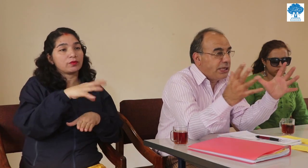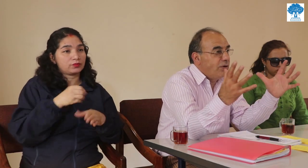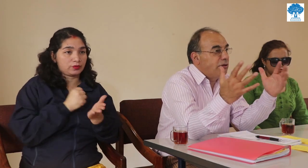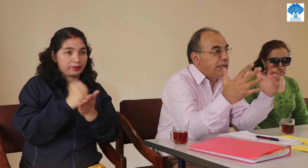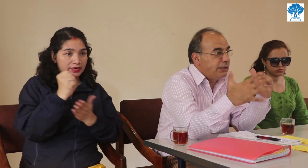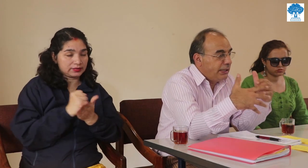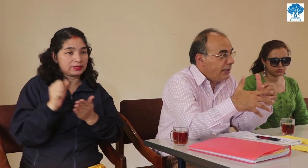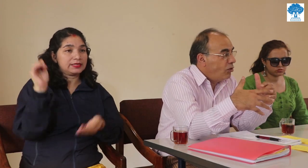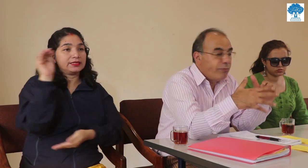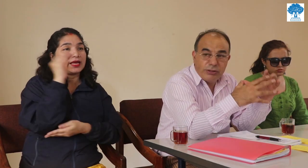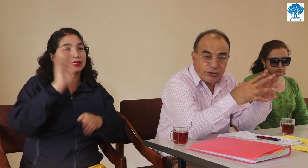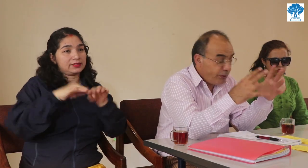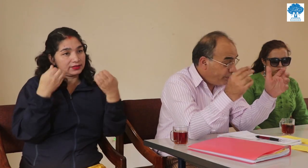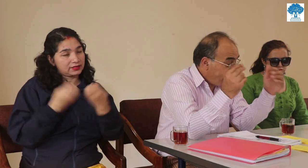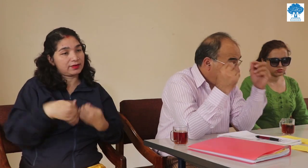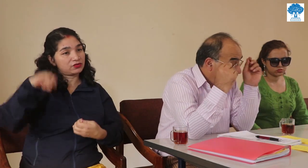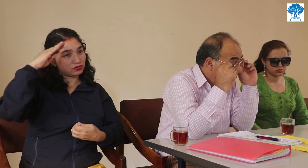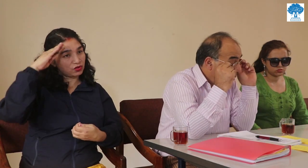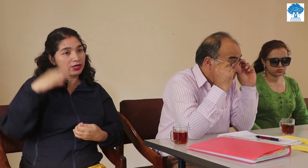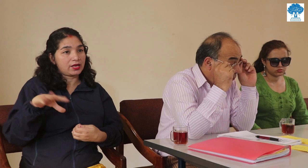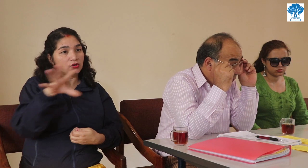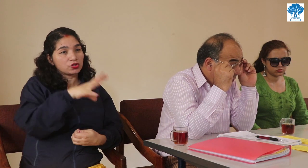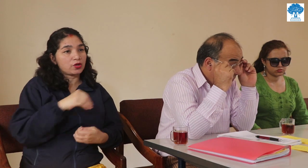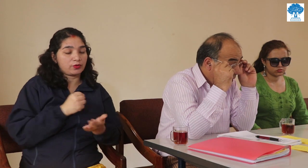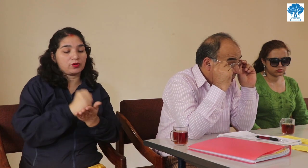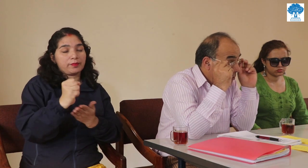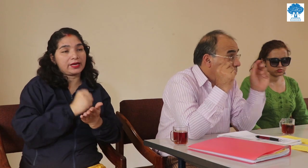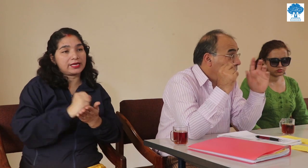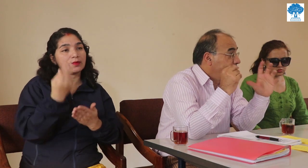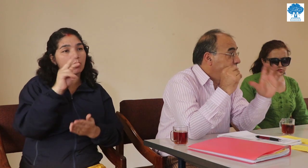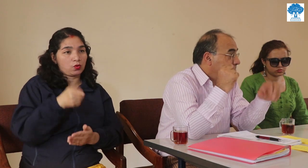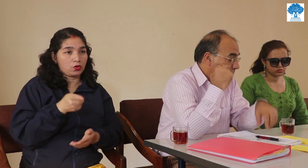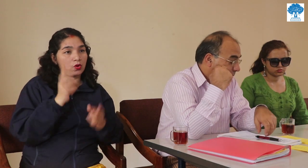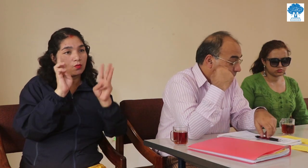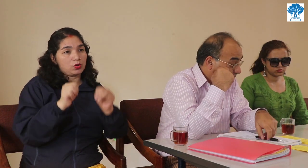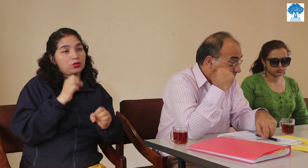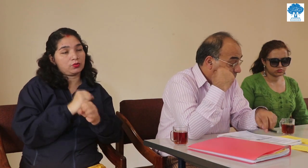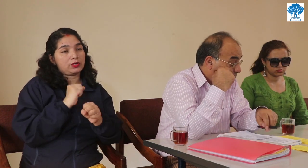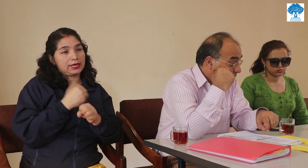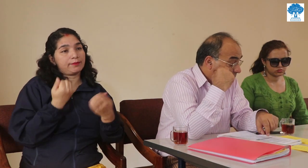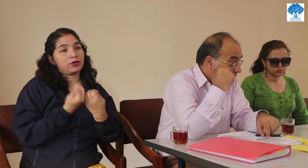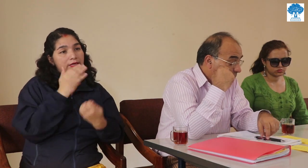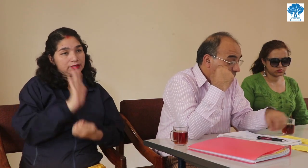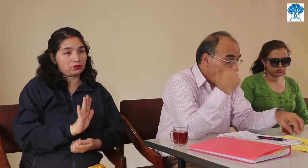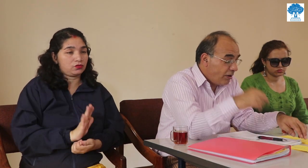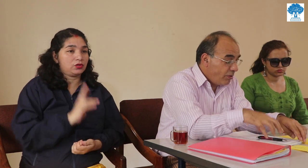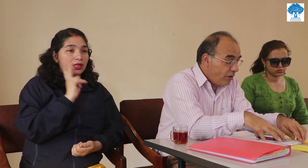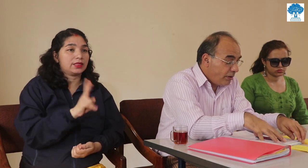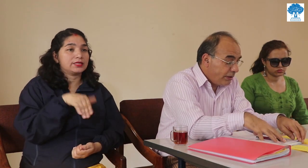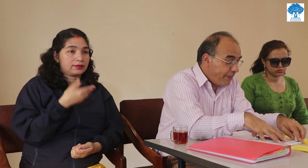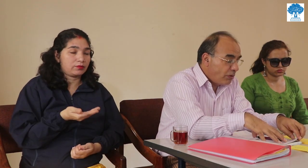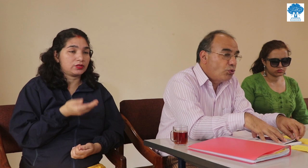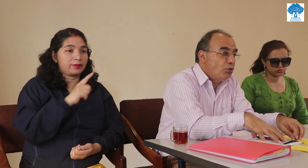सिभिल सोसाइटी अर्गनाइजेसनदेखि लिएर गभर्मेन्टको संयुक्त प्रयासमा भएको काम हो. यो एकदमै महत्त्वपूर्ण काम हामीले गरेका छौँ. त्यसपछि